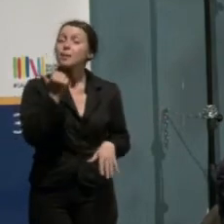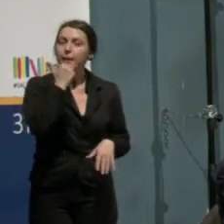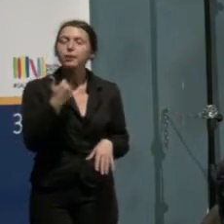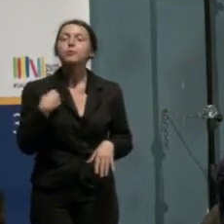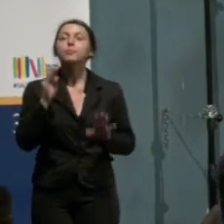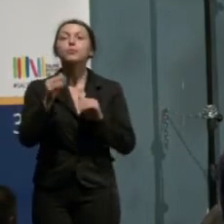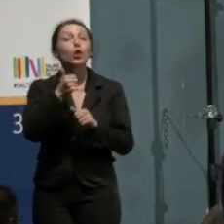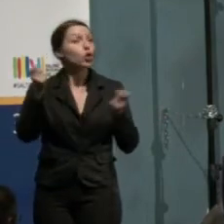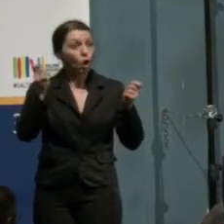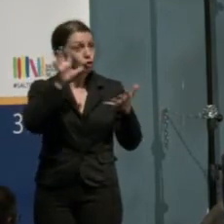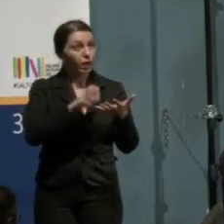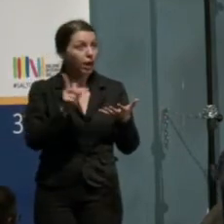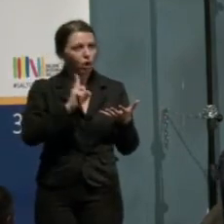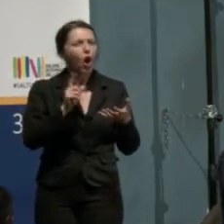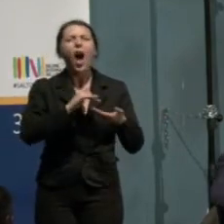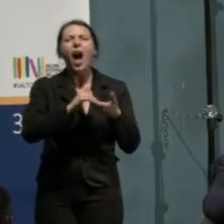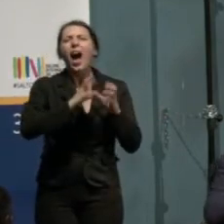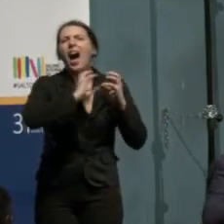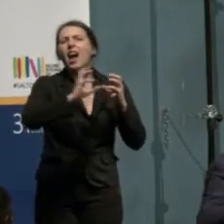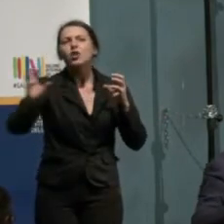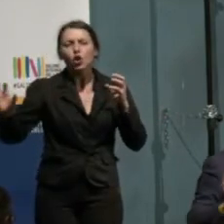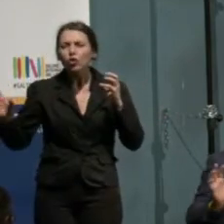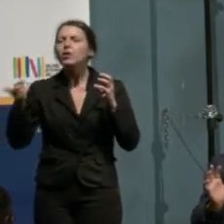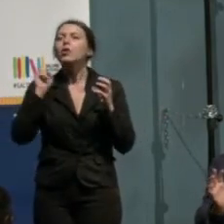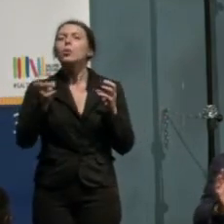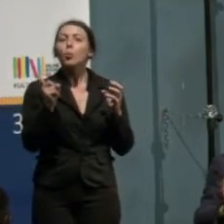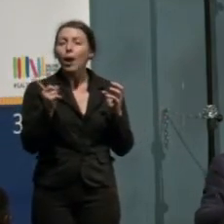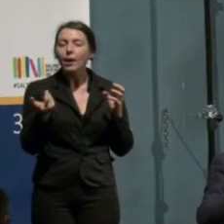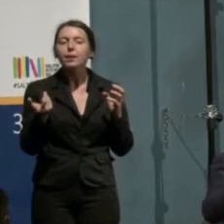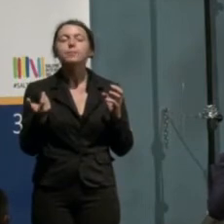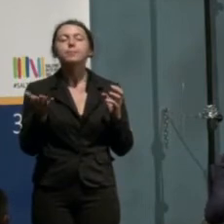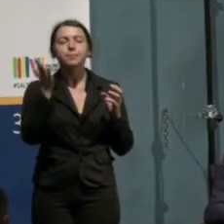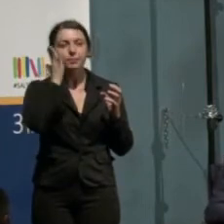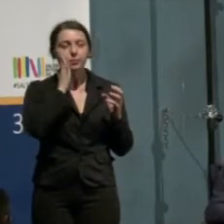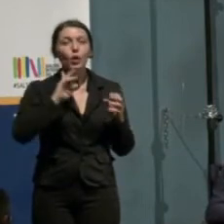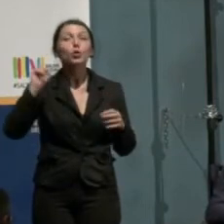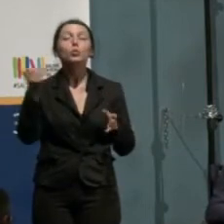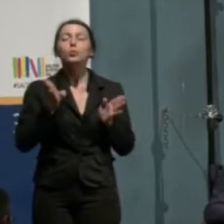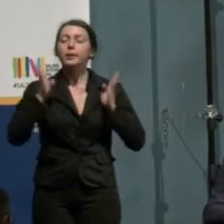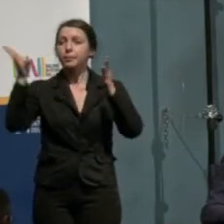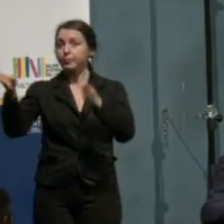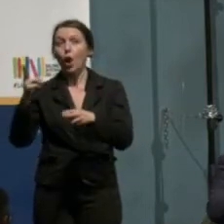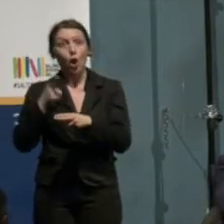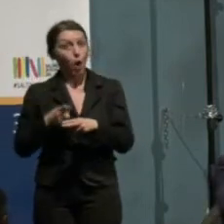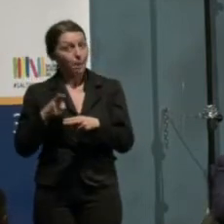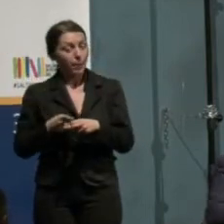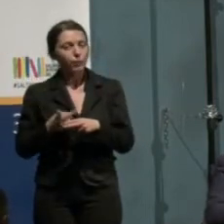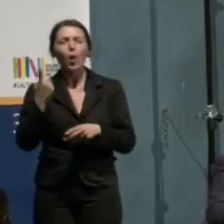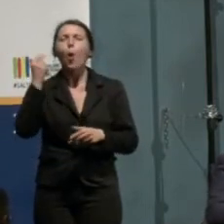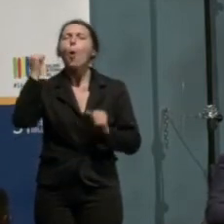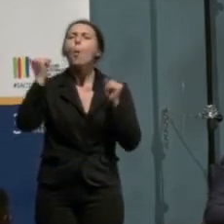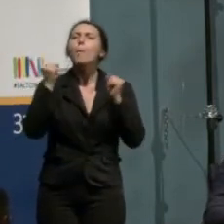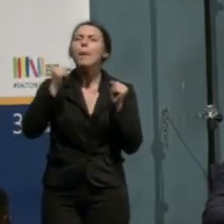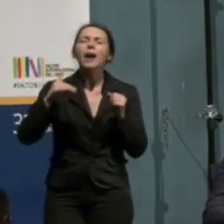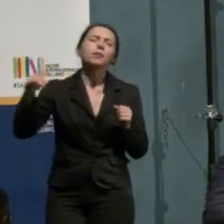chiesto non solo ai giornalisti ma tante associazioni italiane di fare una cosa molto semplice di andare tutti a roma di recarci in un bar che sta